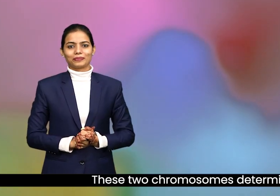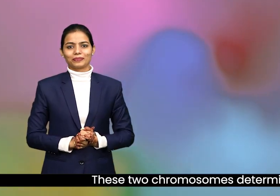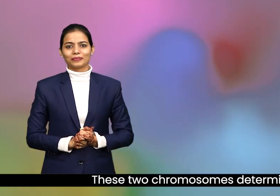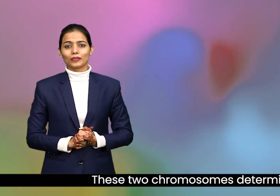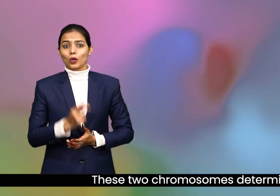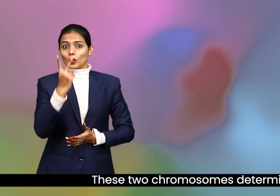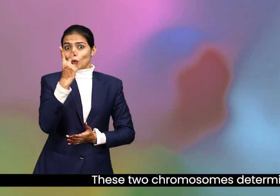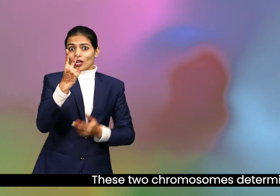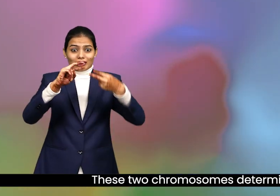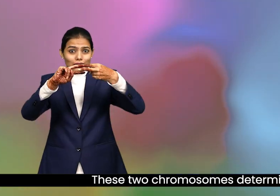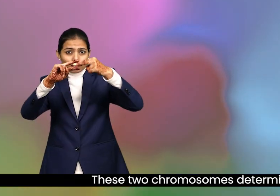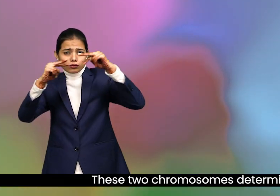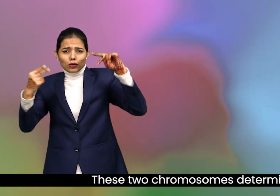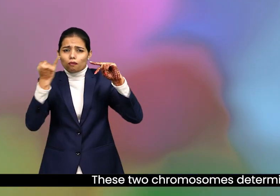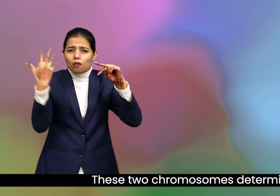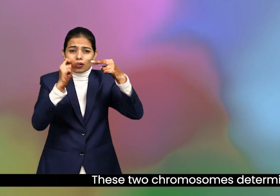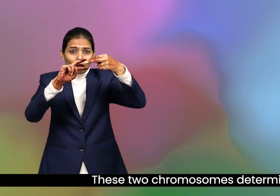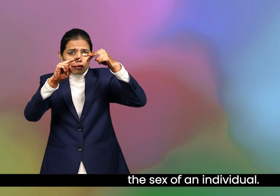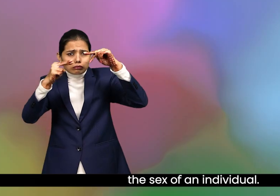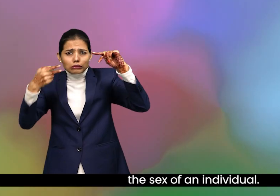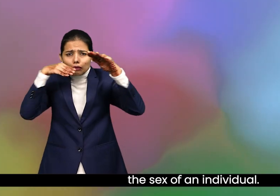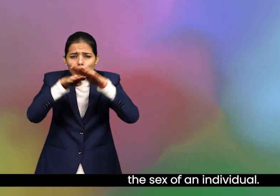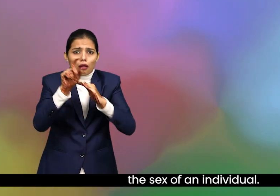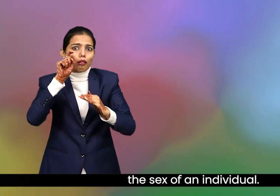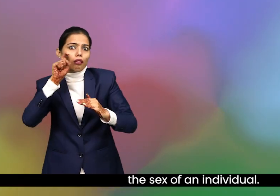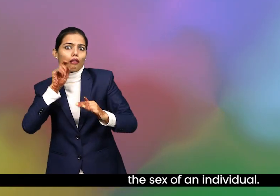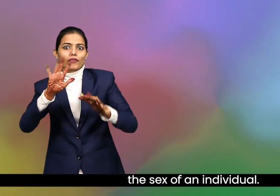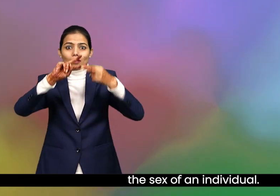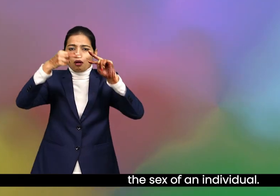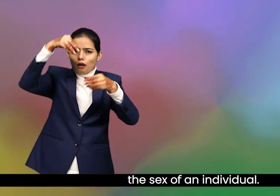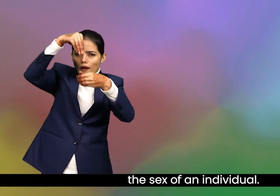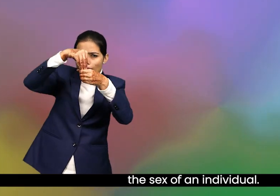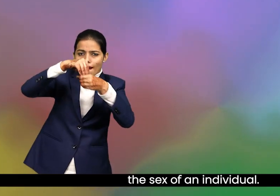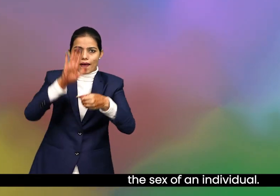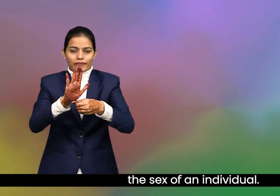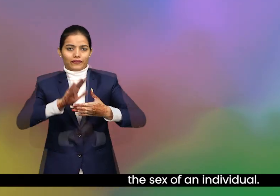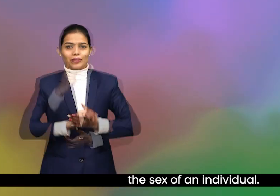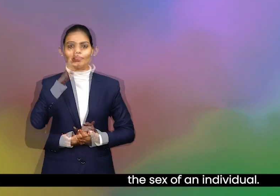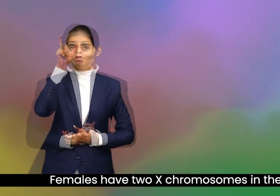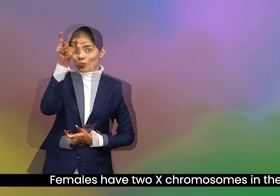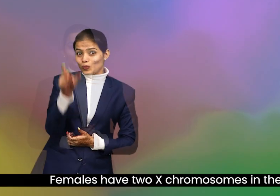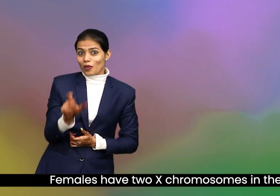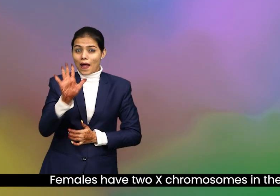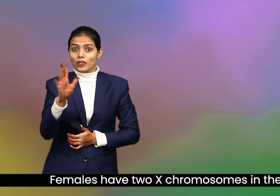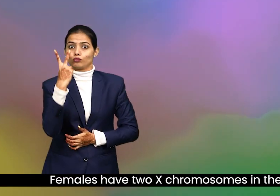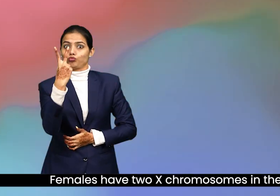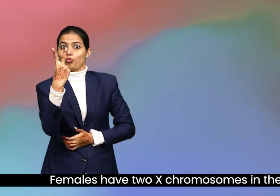இந்த These இரண்டு two நிறப்புரிகளும் chromosomes determine the ஒரு sex of an நபரின் individual. பாலினத்தை தீர்மானிக்கின்றன. Females பெண்களின் have two செல்களில், X